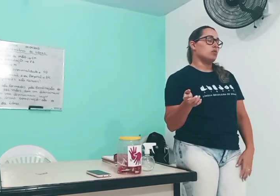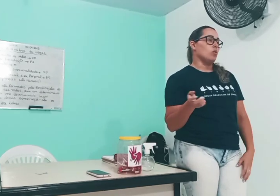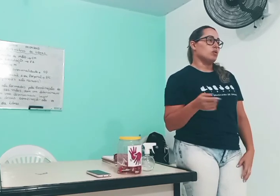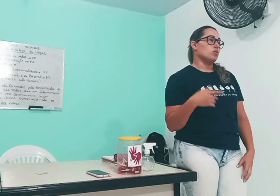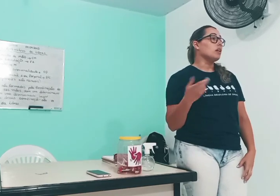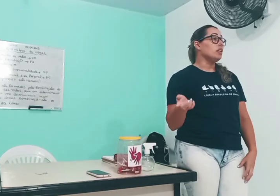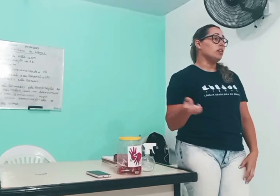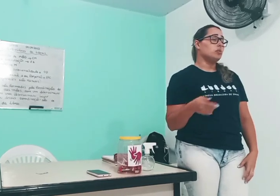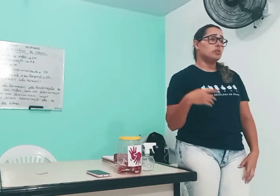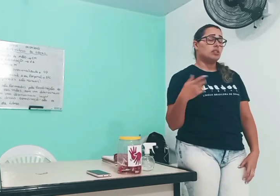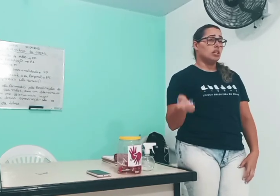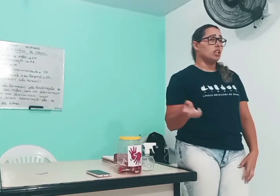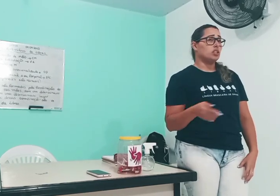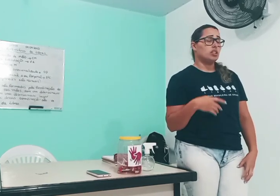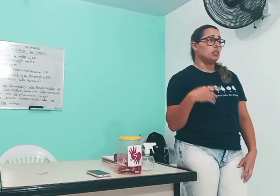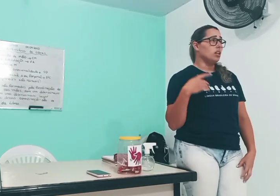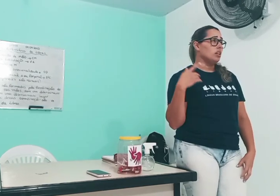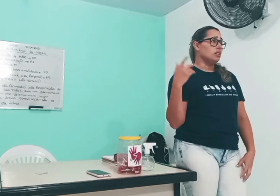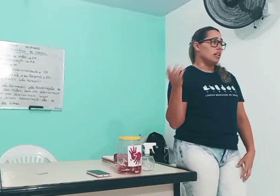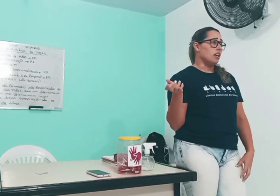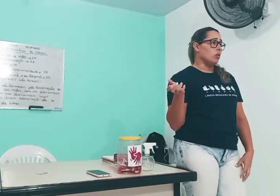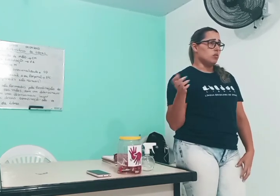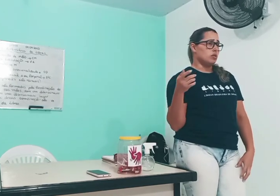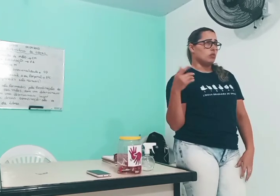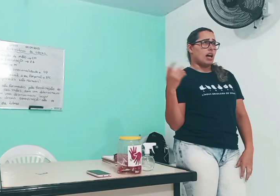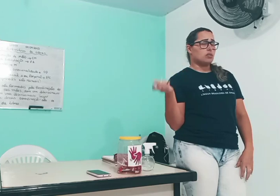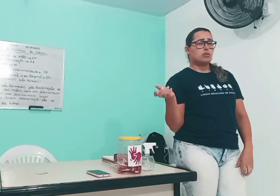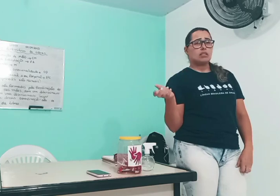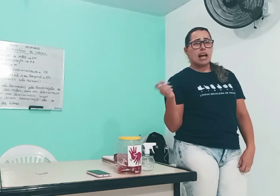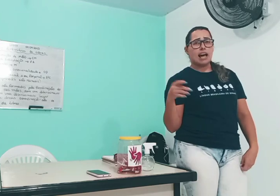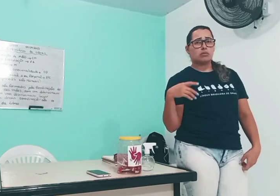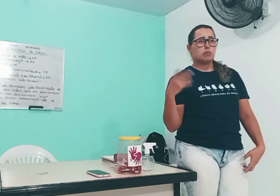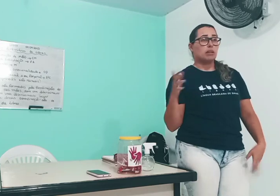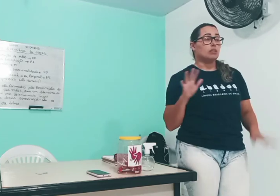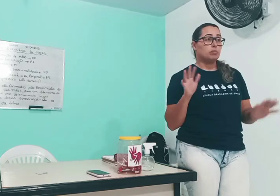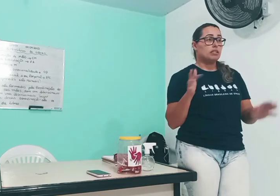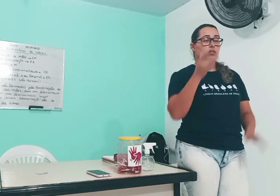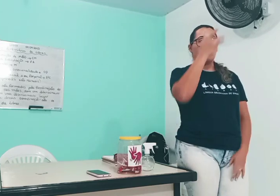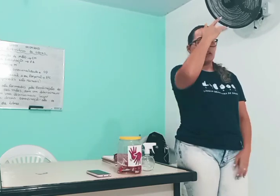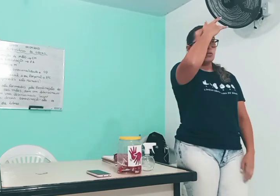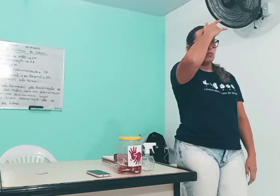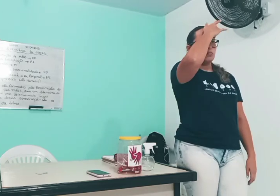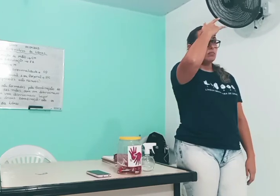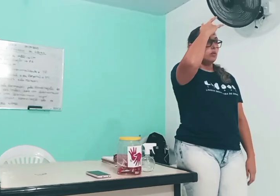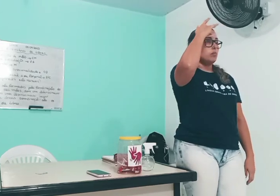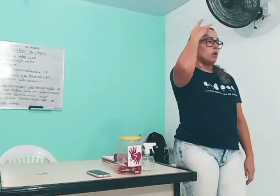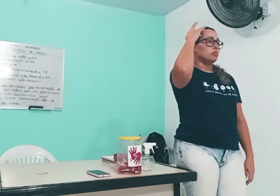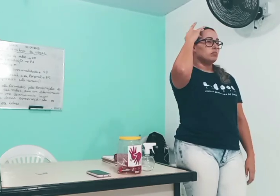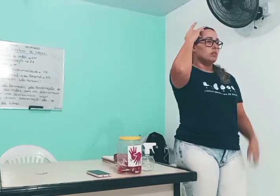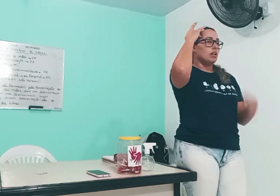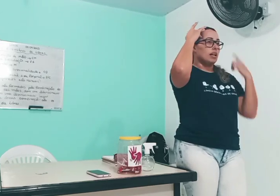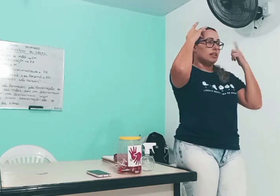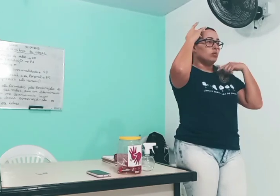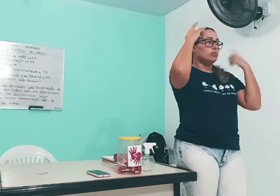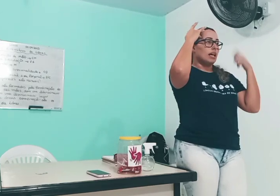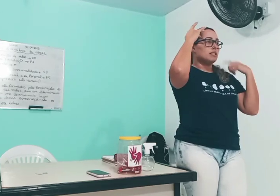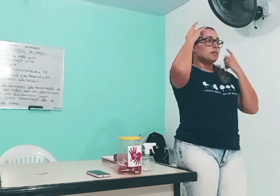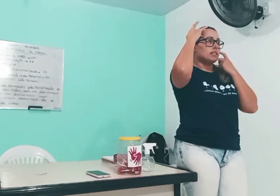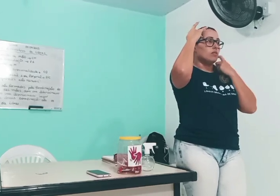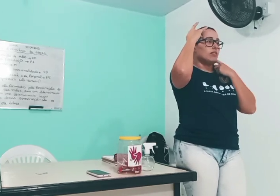pessoas sorrindo, triste, né? Ou assustadas. Não preciso, eu faço normal. Ela não tem expressão